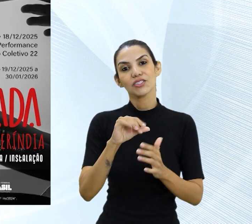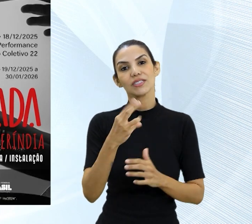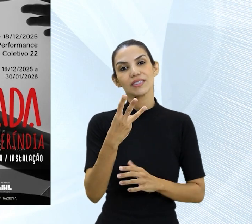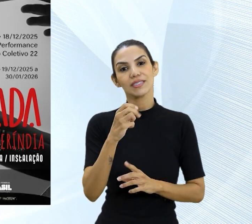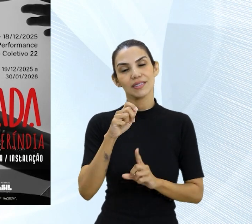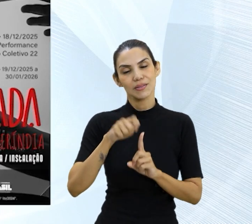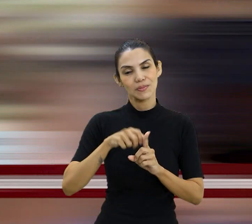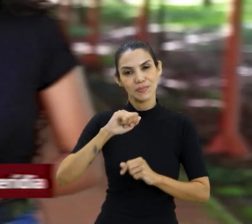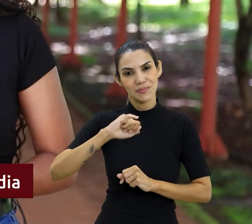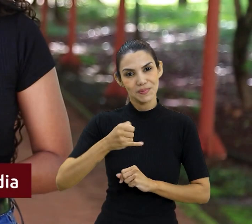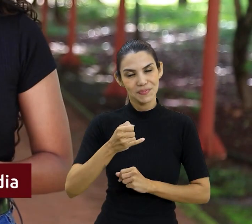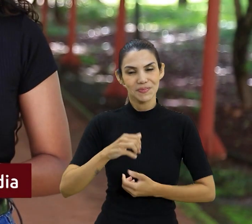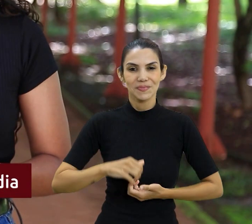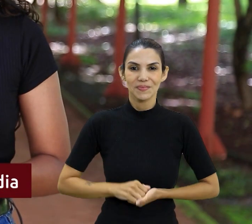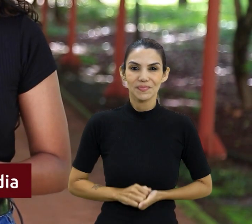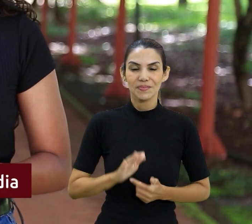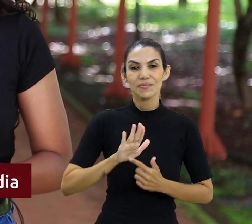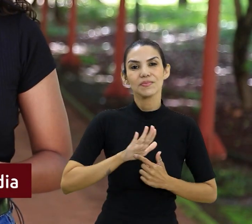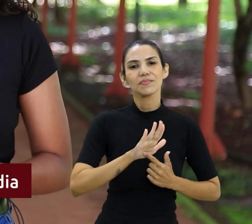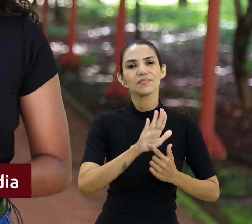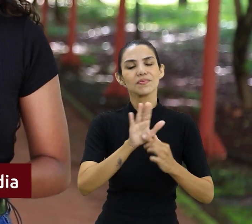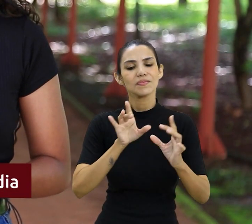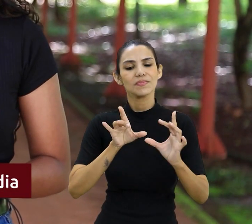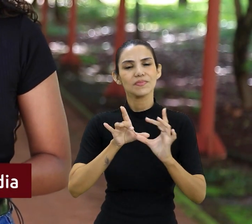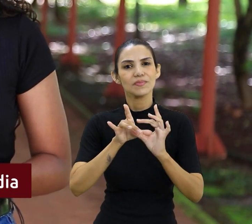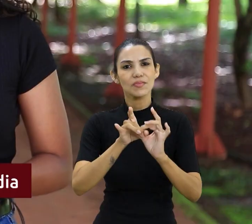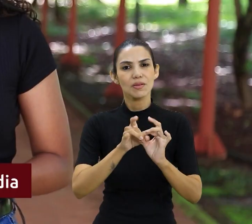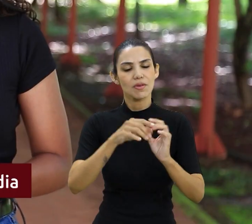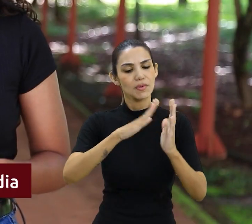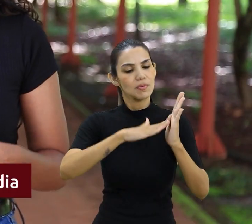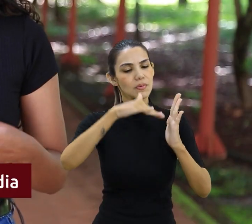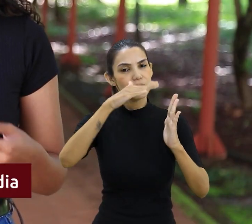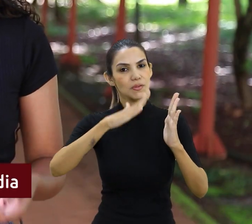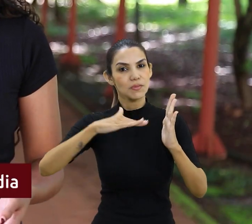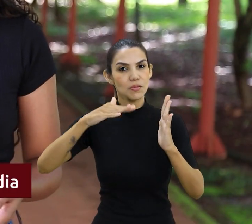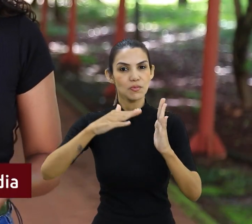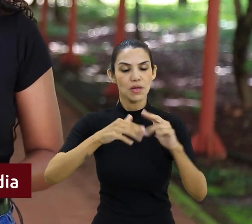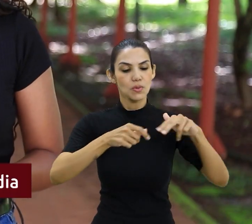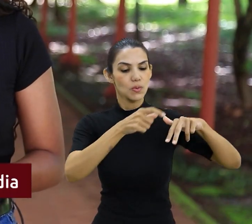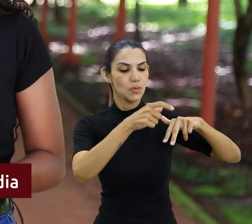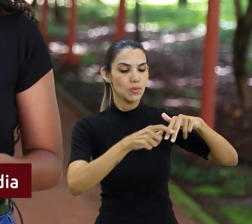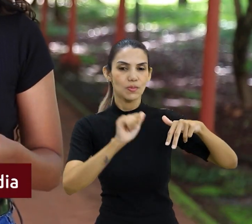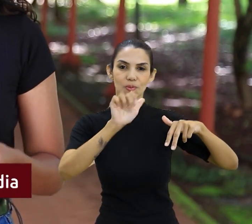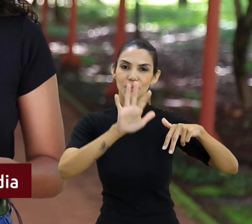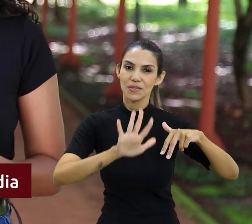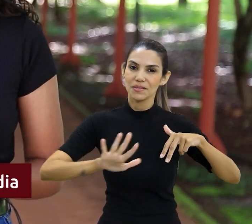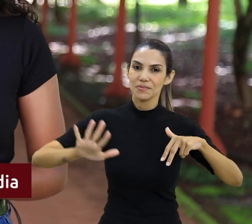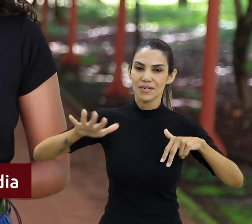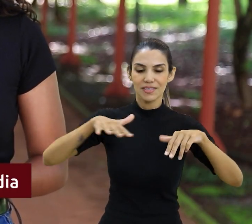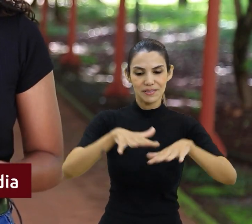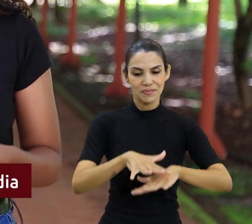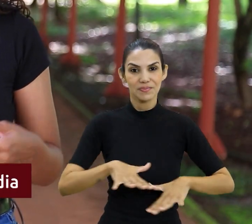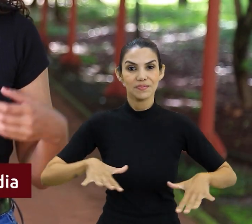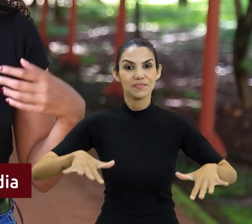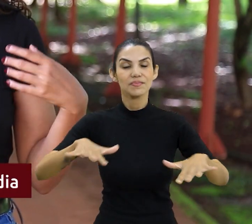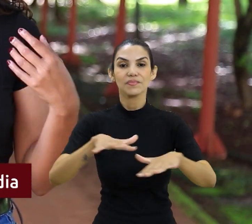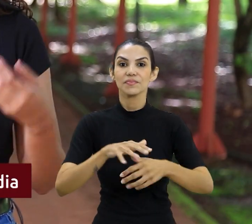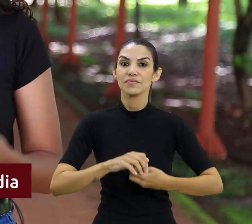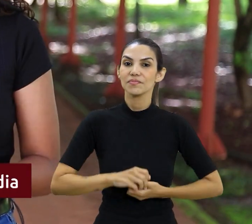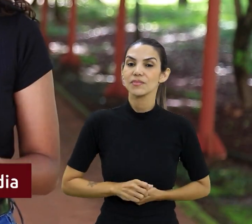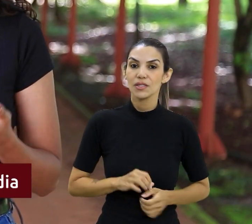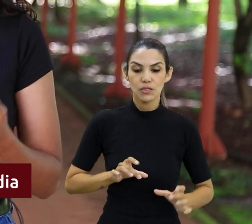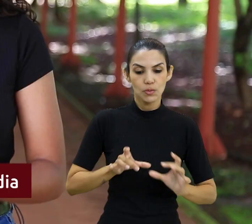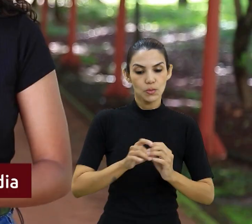30 de janeiro. A exposição propõe uma travessia estética entre corpo, imagem e território, a partir